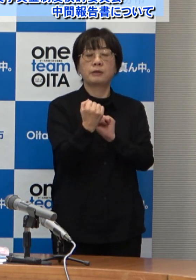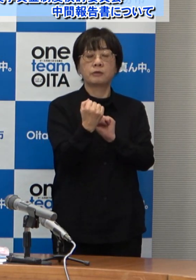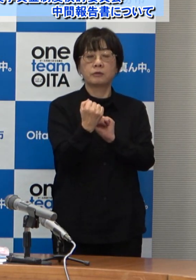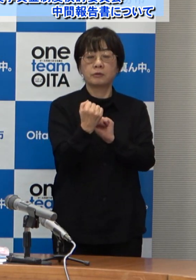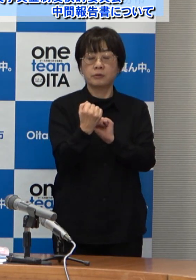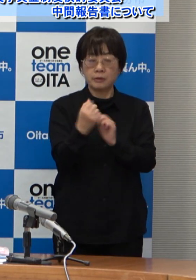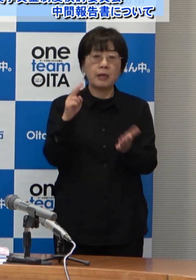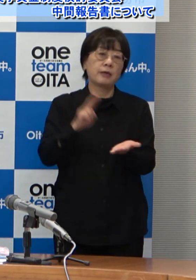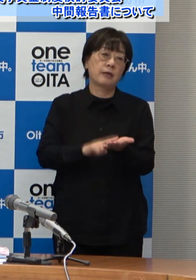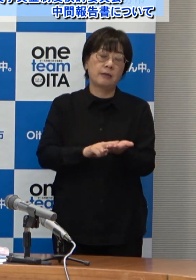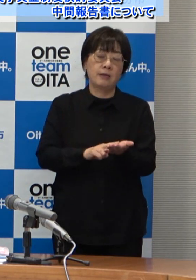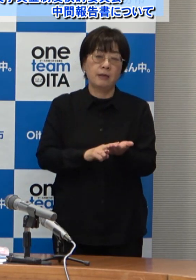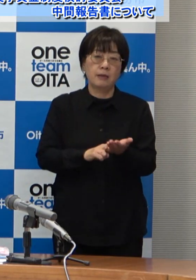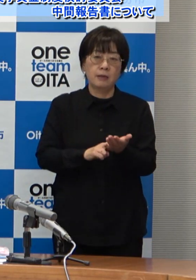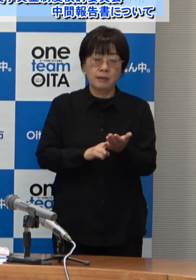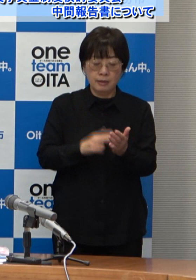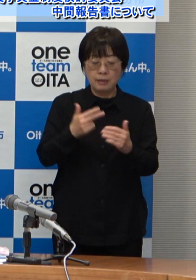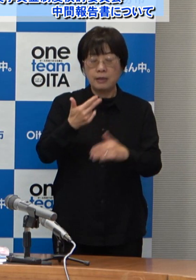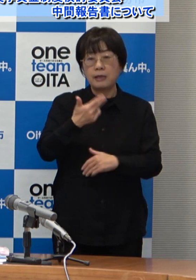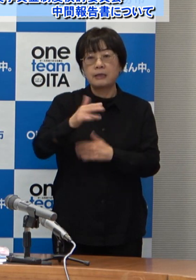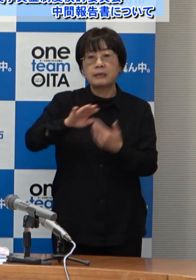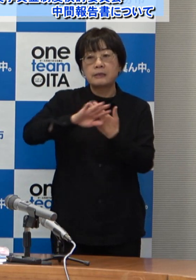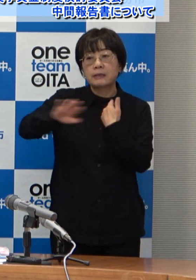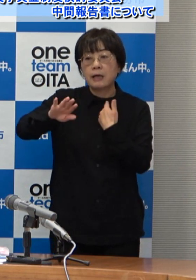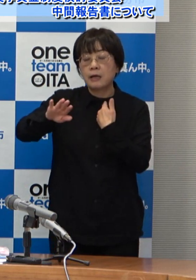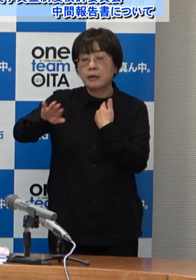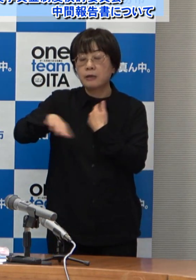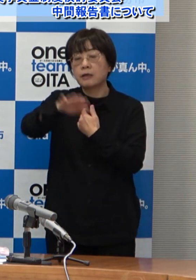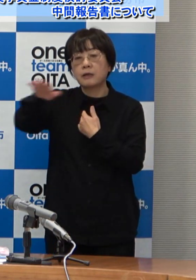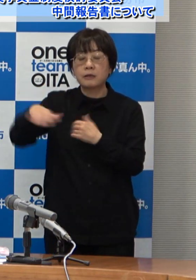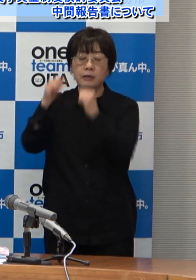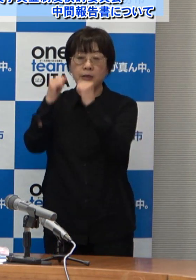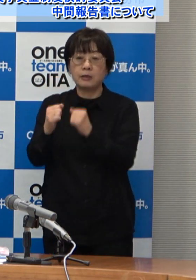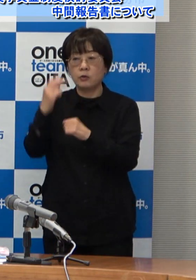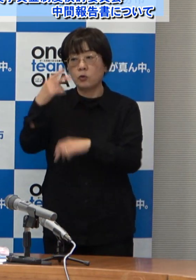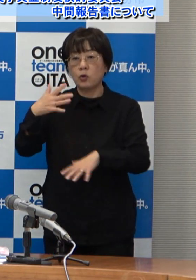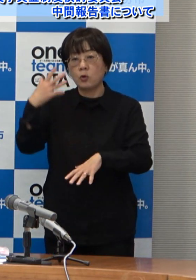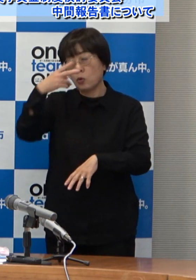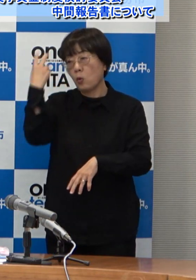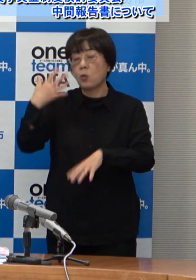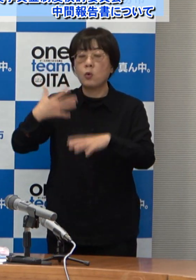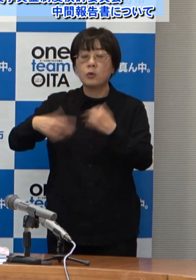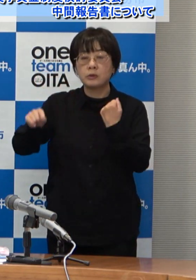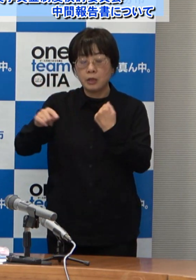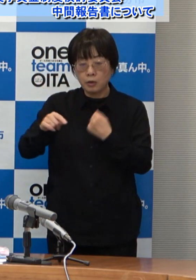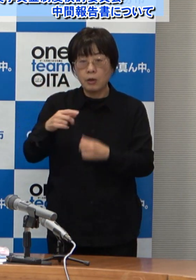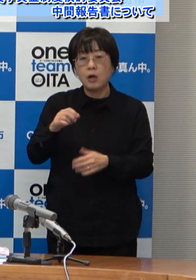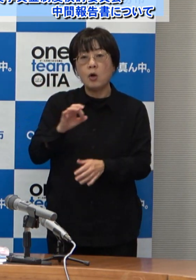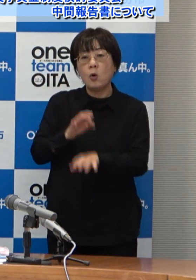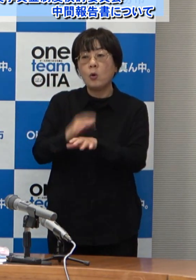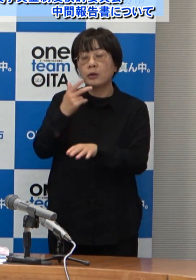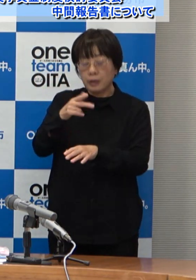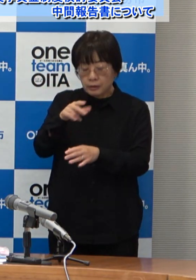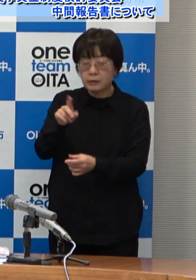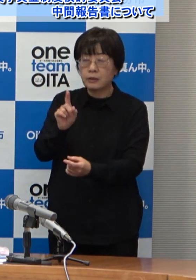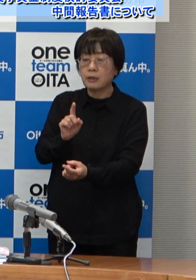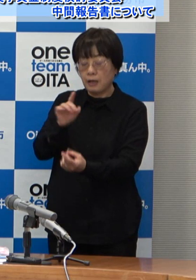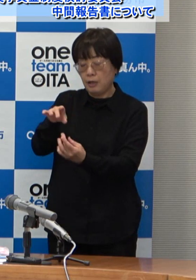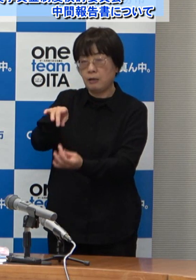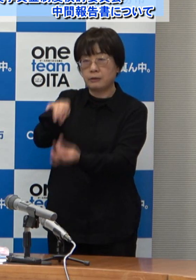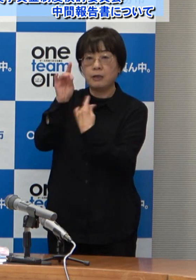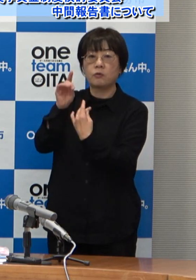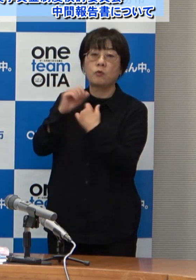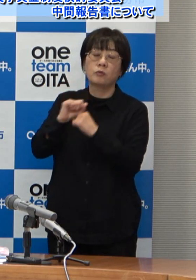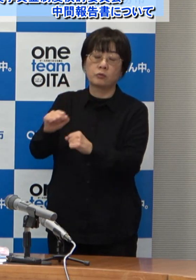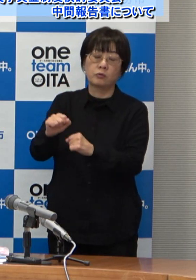決定え市街県外の高等学校に座席する生徒は市が直接先行面接して決定することが